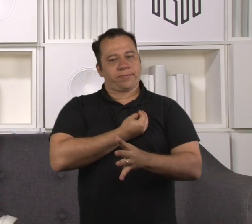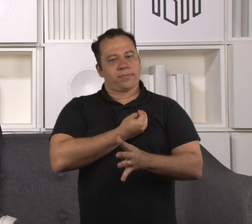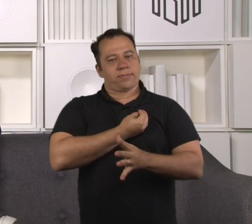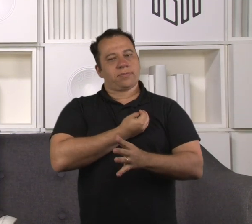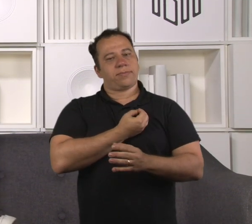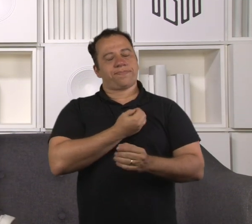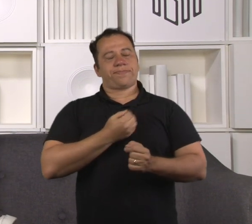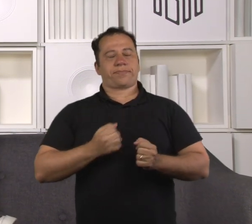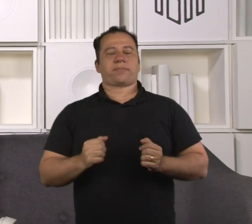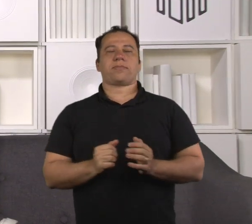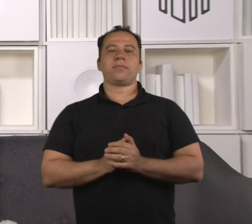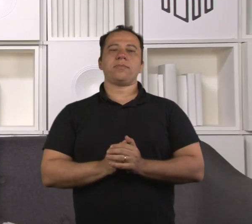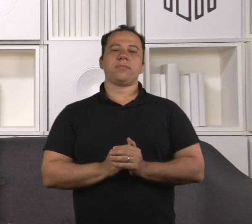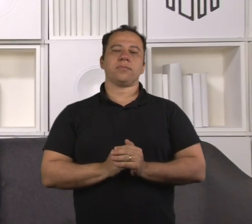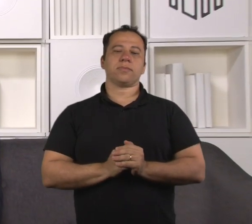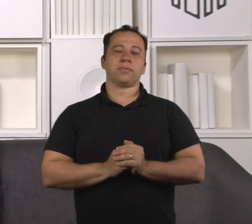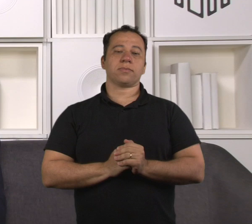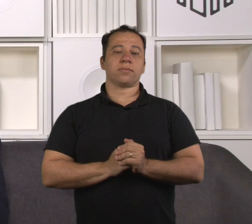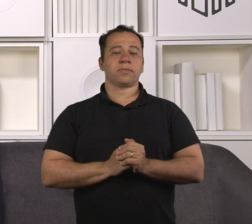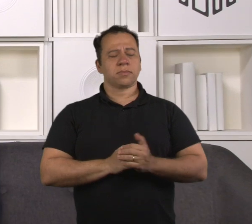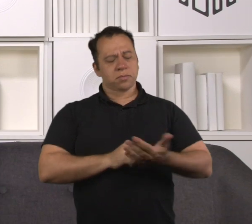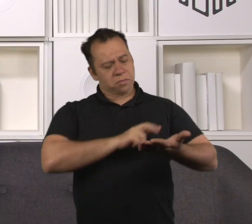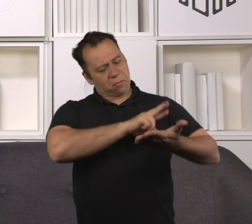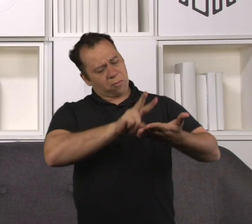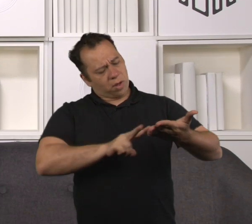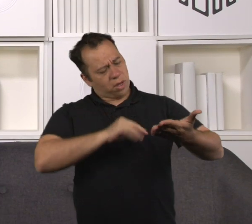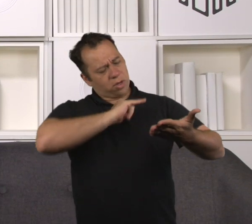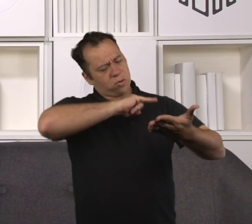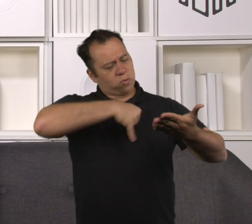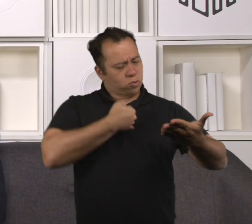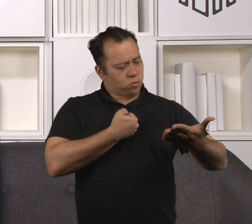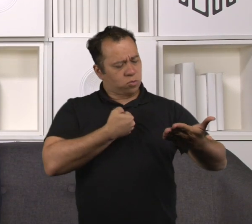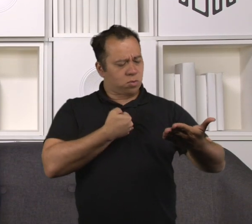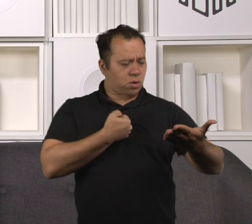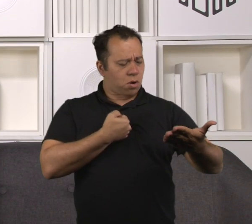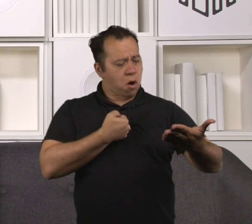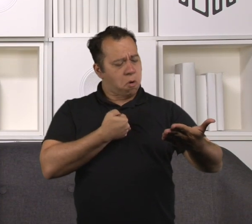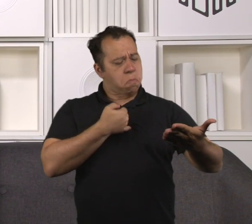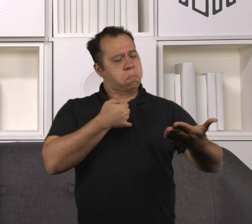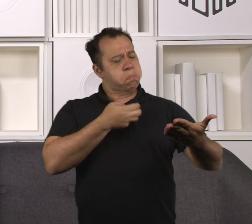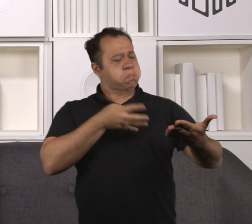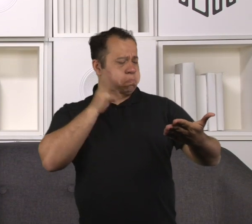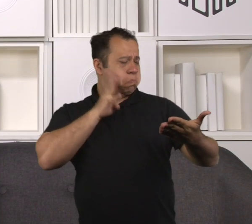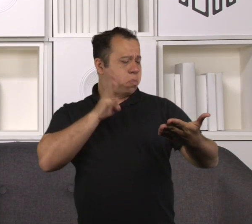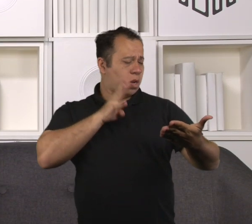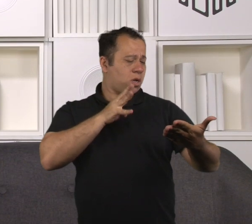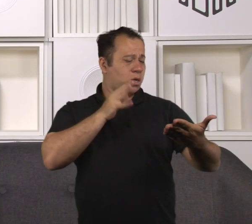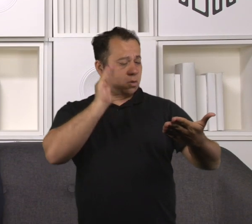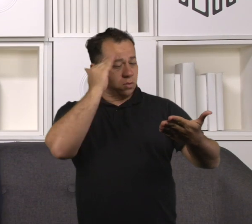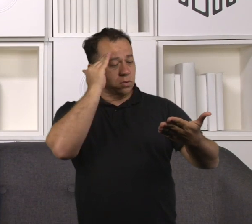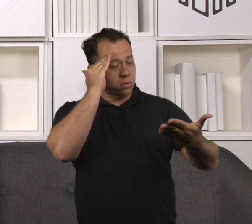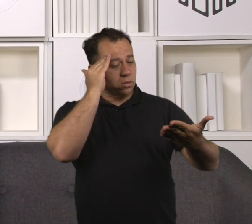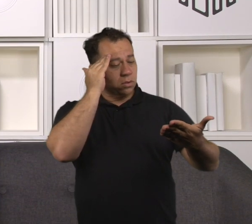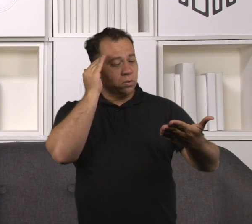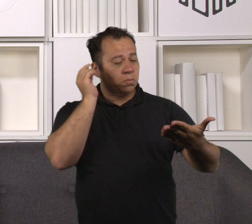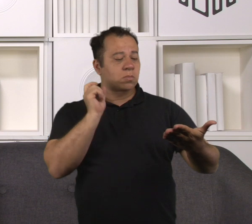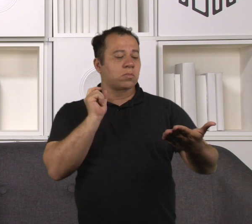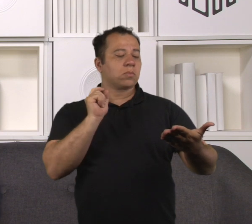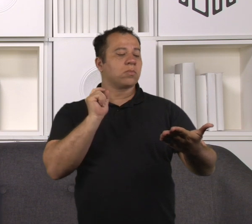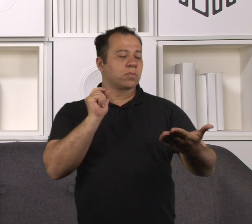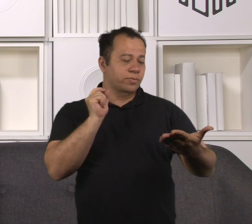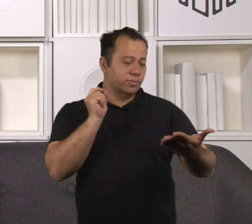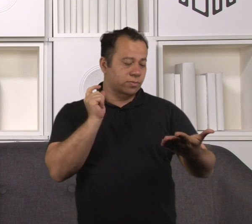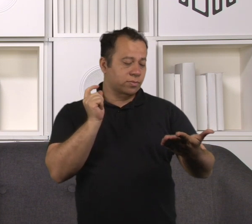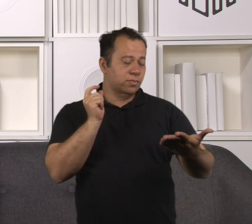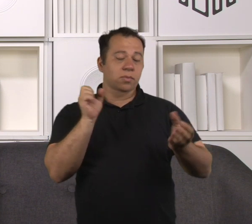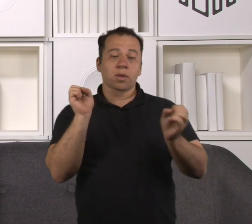falando para nós sobre sinais miraculosos. e o entendimento do Evangelho a